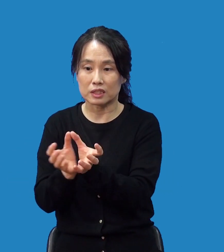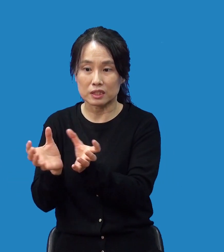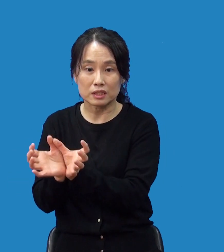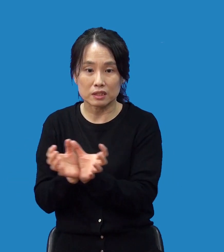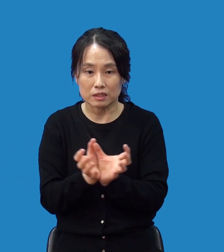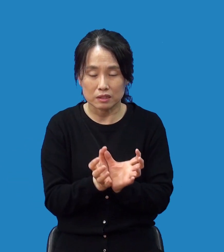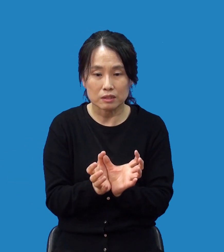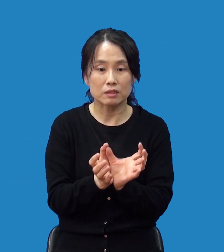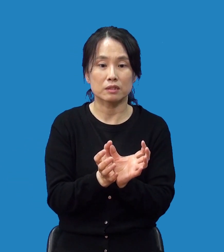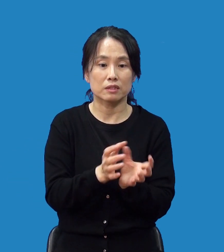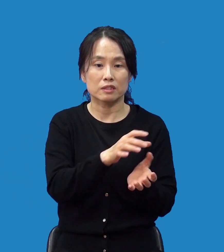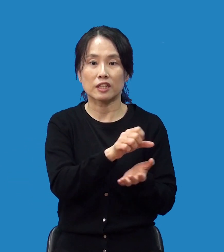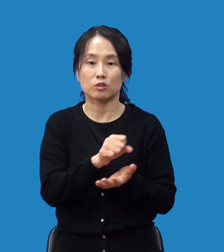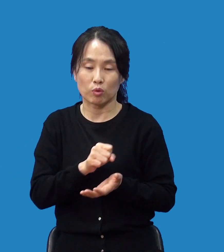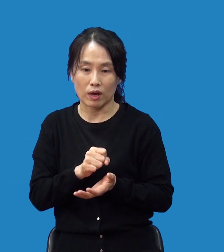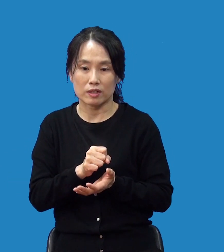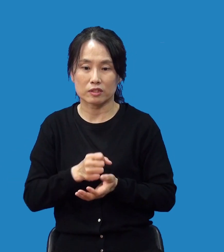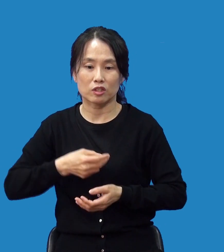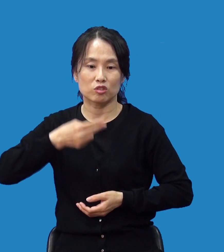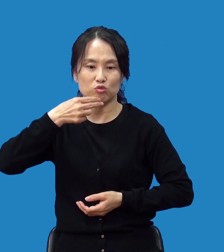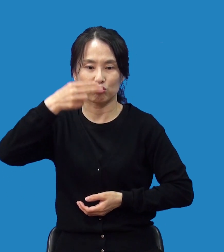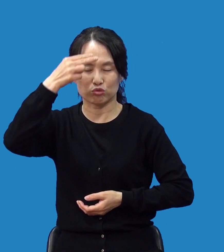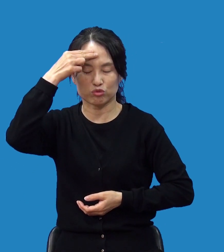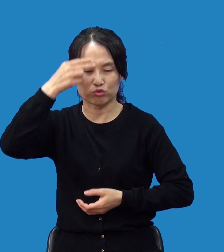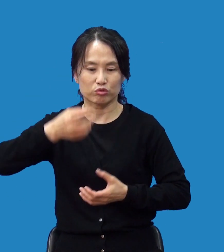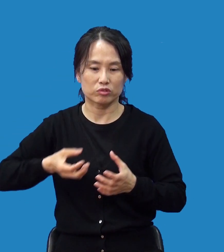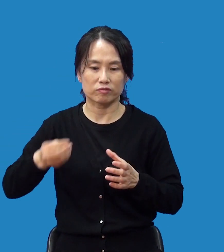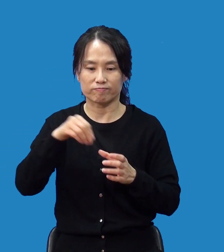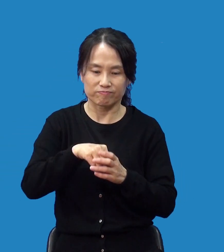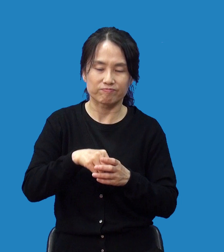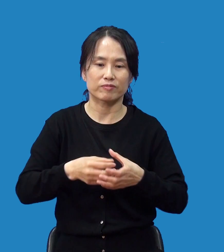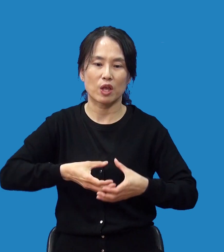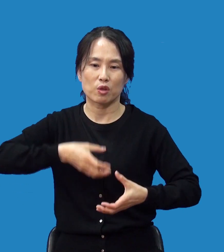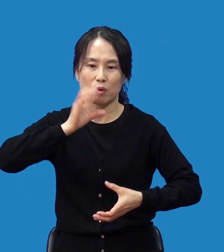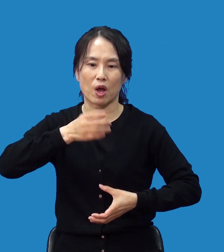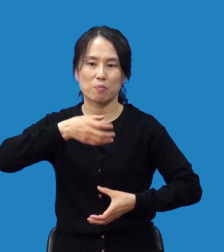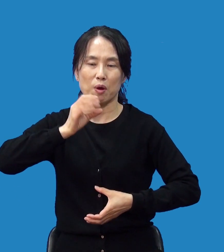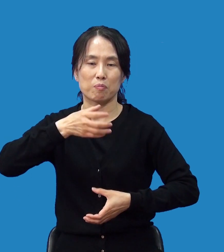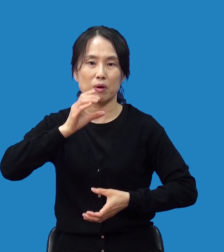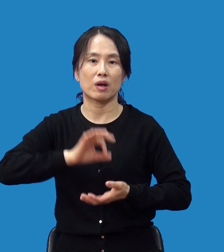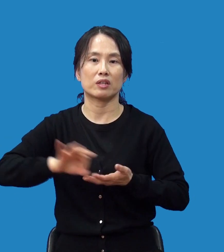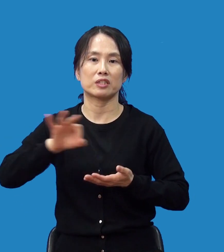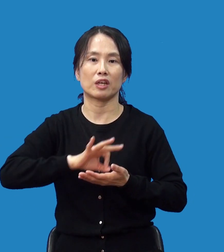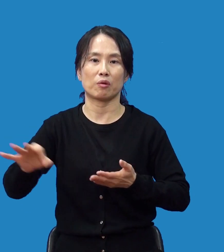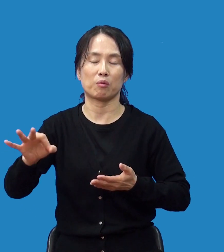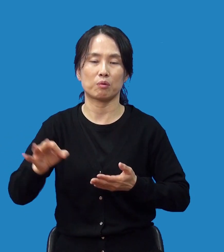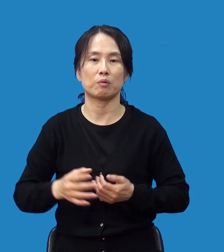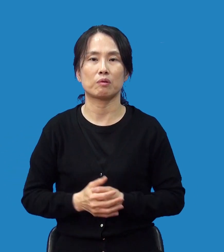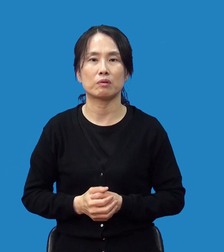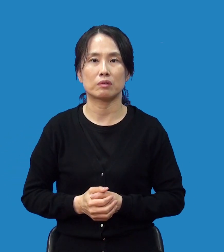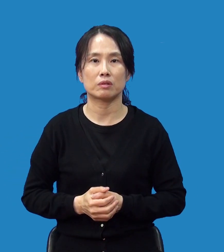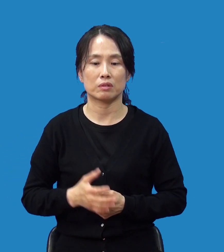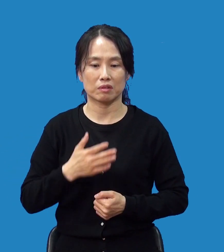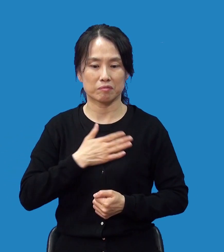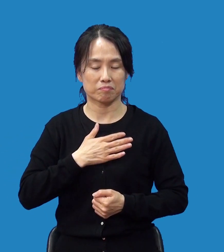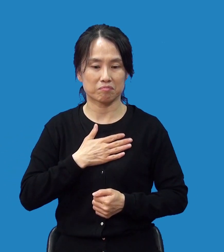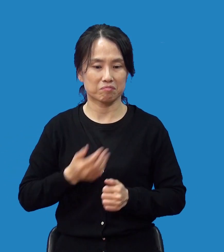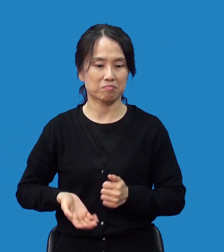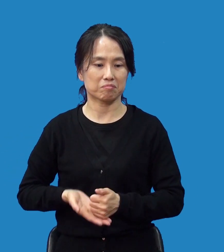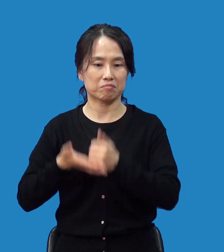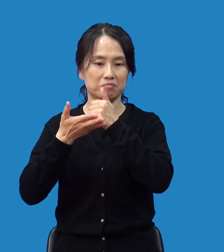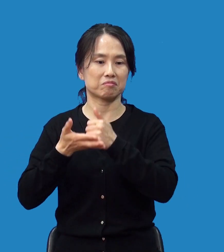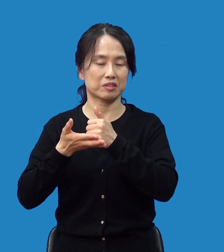잔치에서 술 마시는 술잔으로 사용했습니다. 그러면서 자기가 섬기는